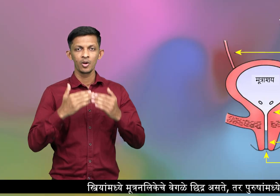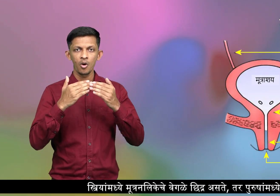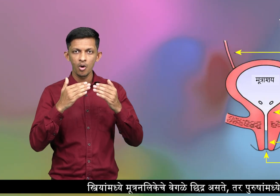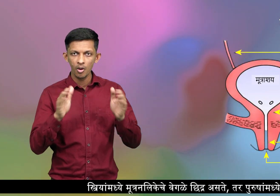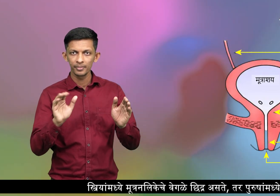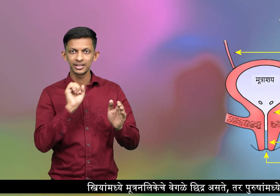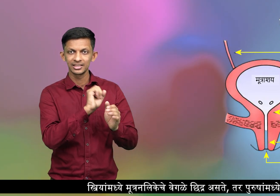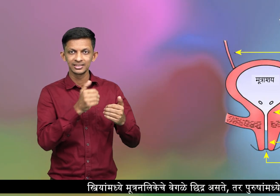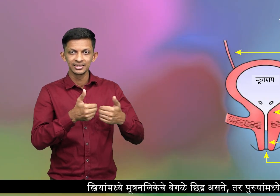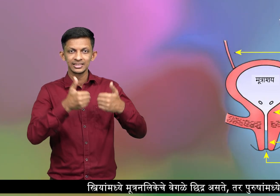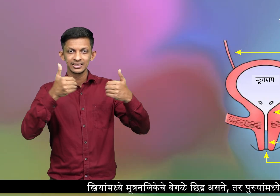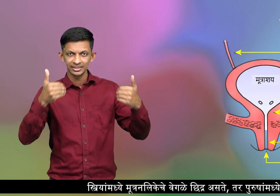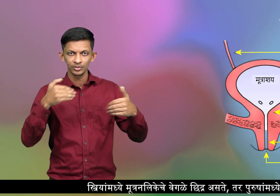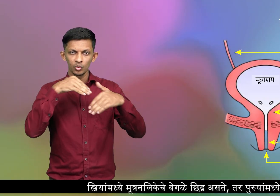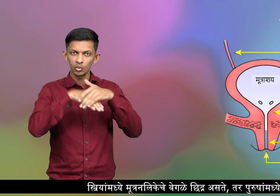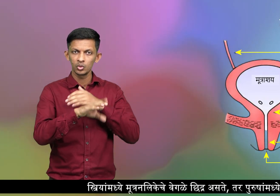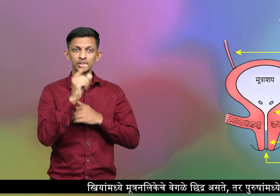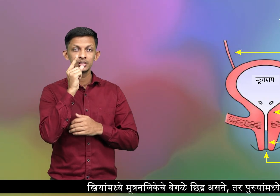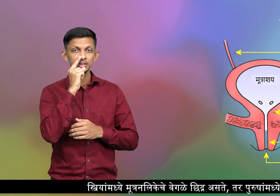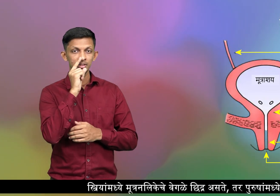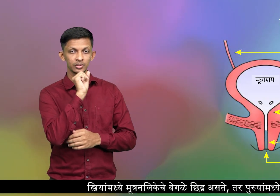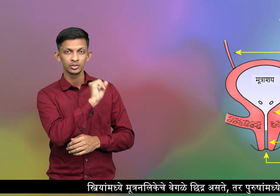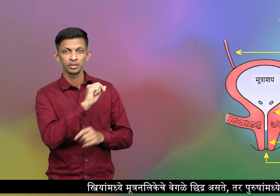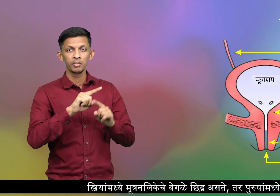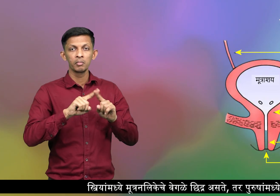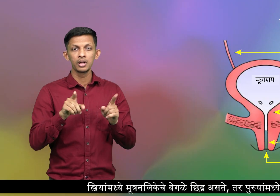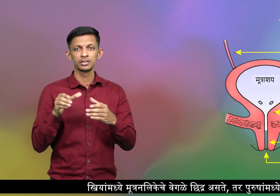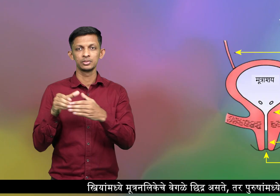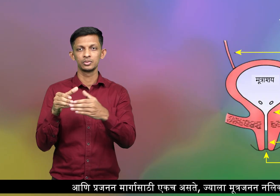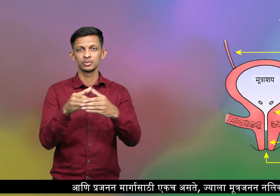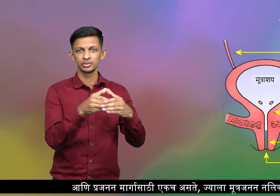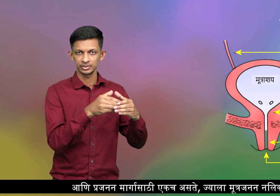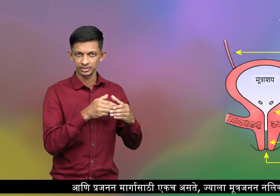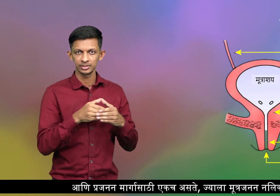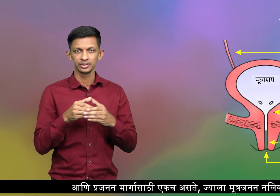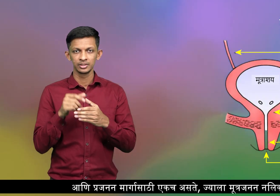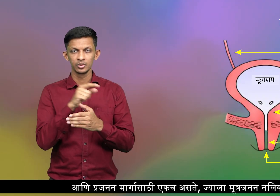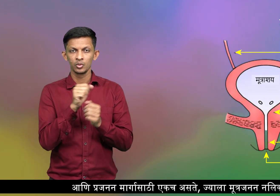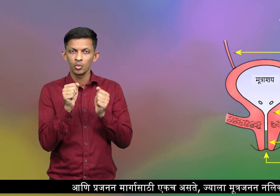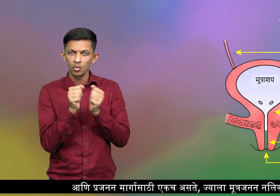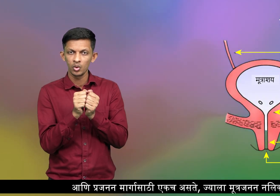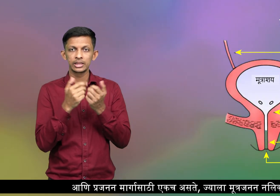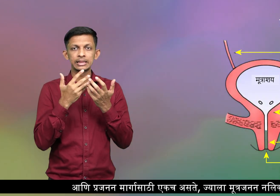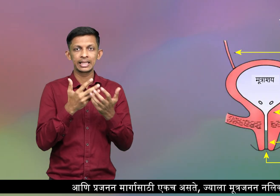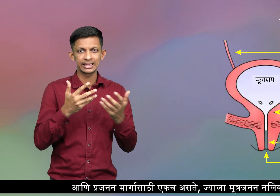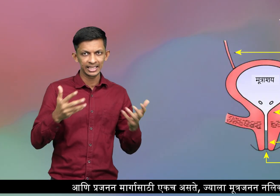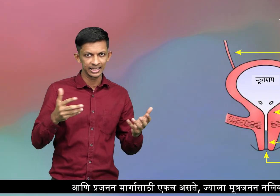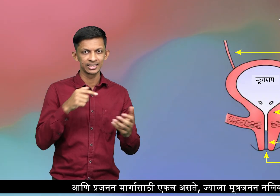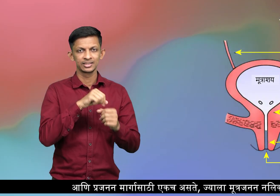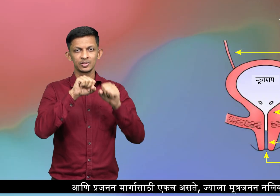स्त्रियांमध्ये मूत्रनलिकेचे वेगळे छिद्र असते, तर पुरुषांमध्ये हे मूत्र आणि प्रजनन मार्गासाठी एकच असते, ज्याला मूत्रजनन